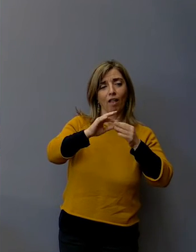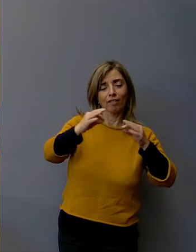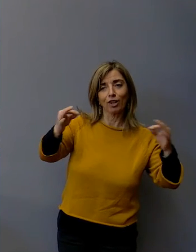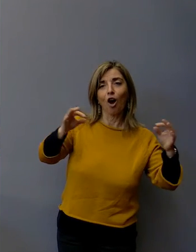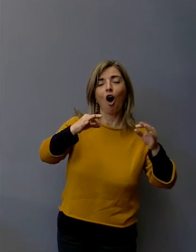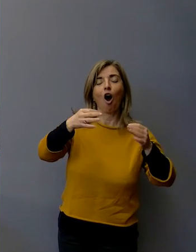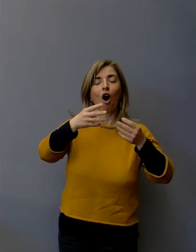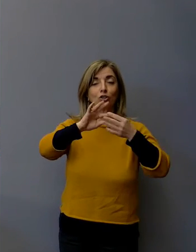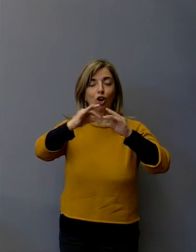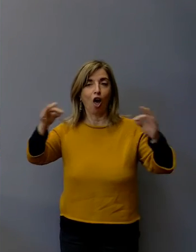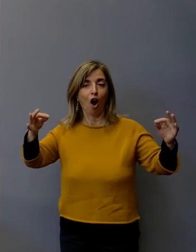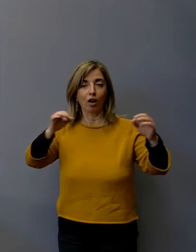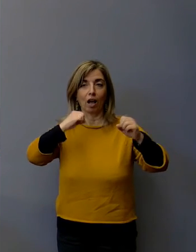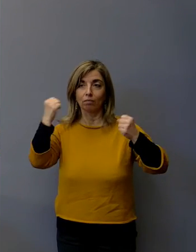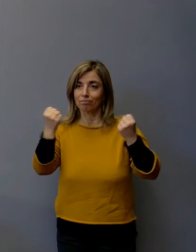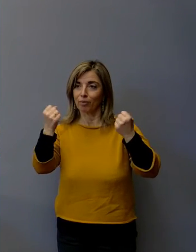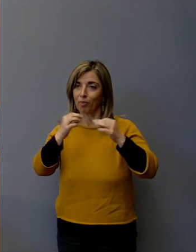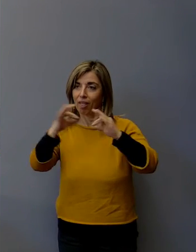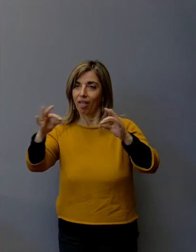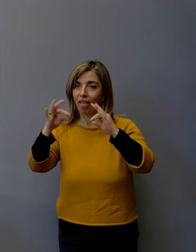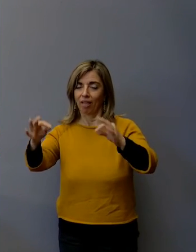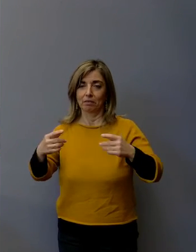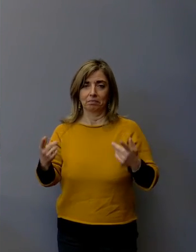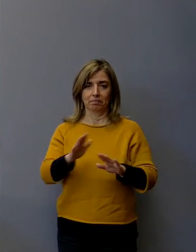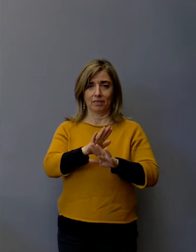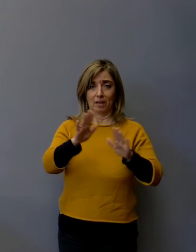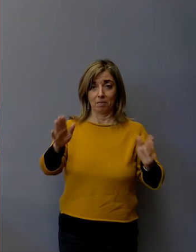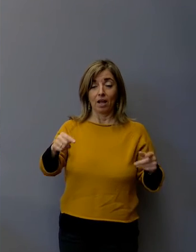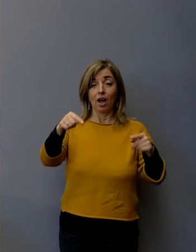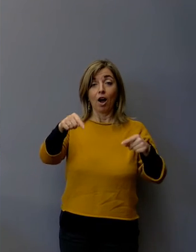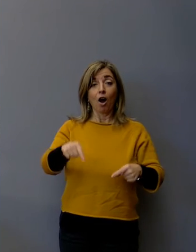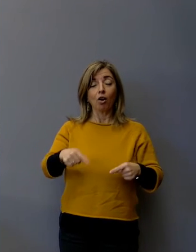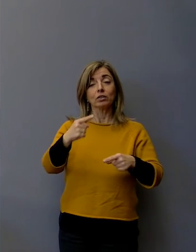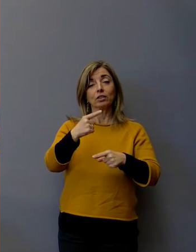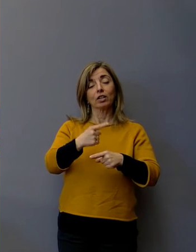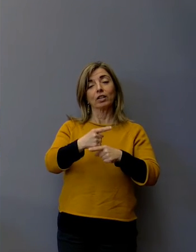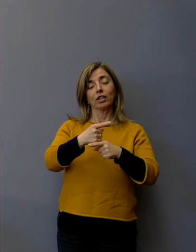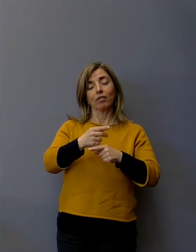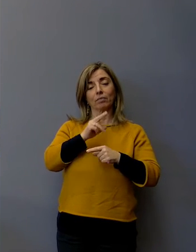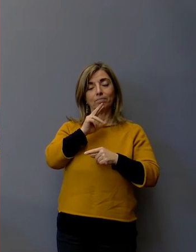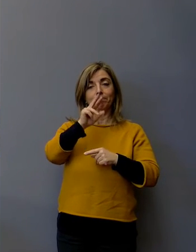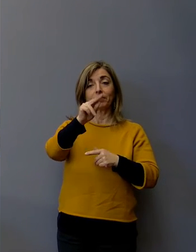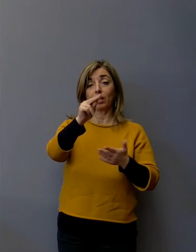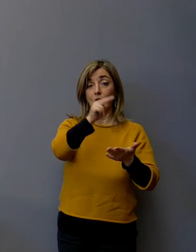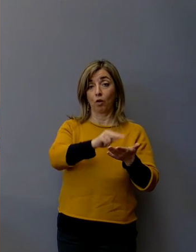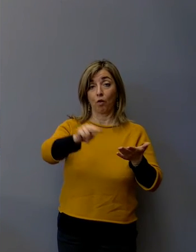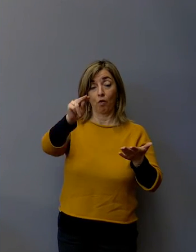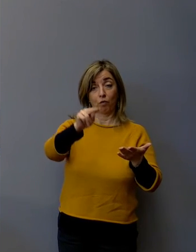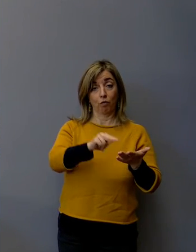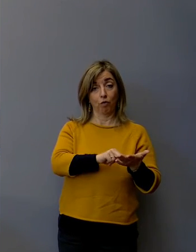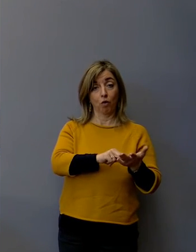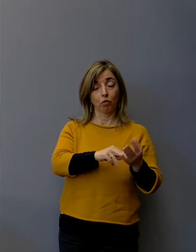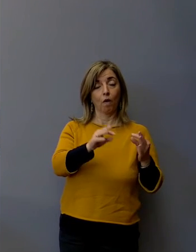siamo chiamati oggi ad esprimere un voto favorevole o meno ad un bilancio che